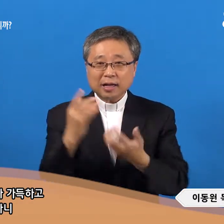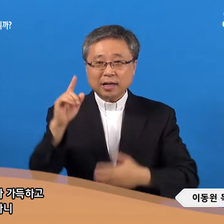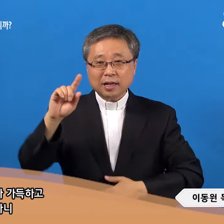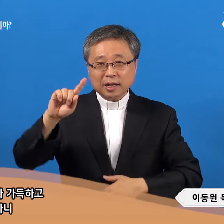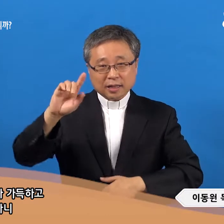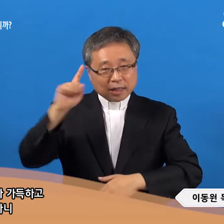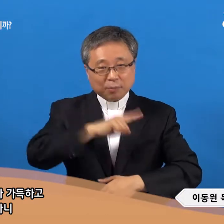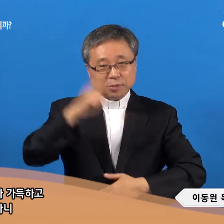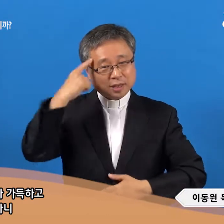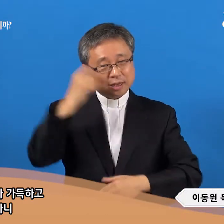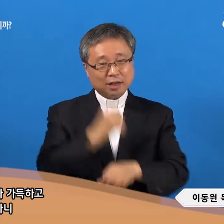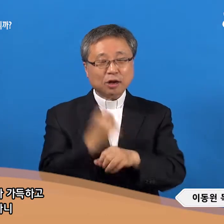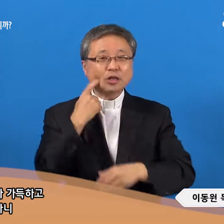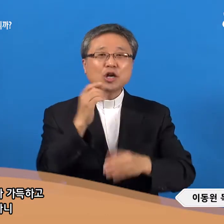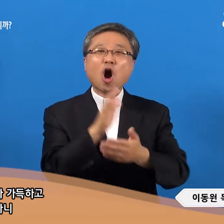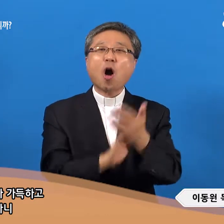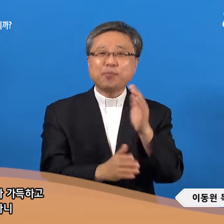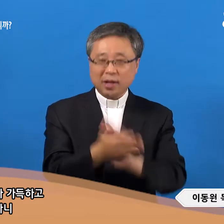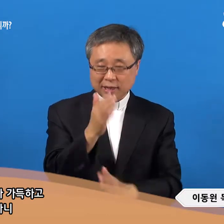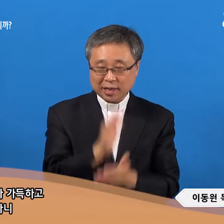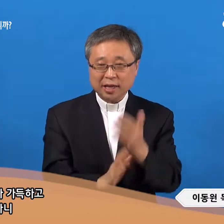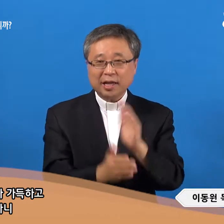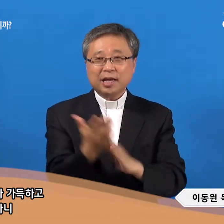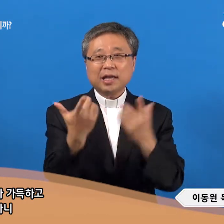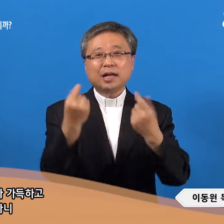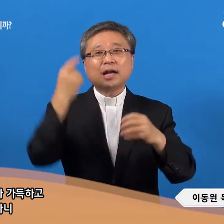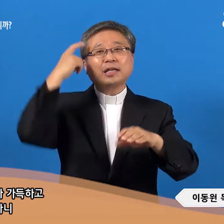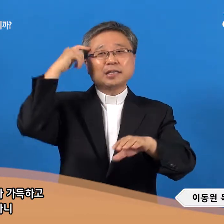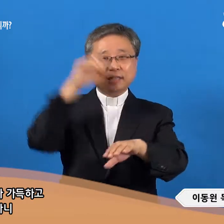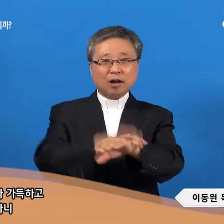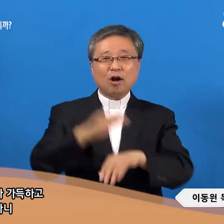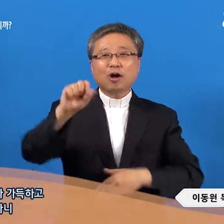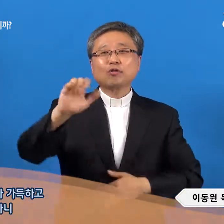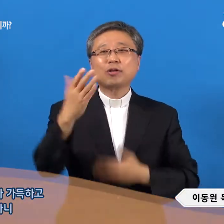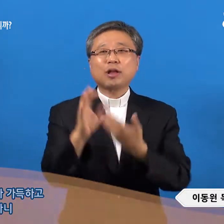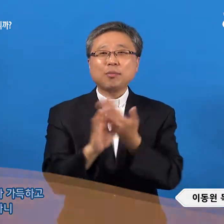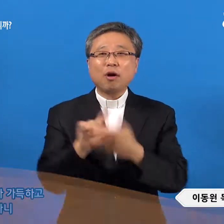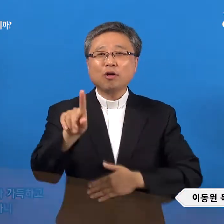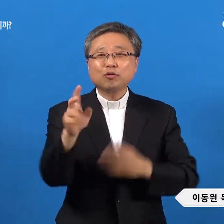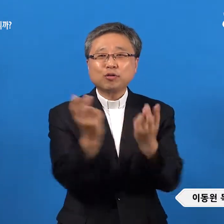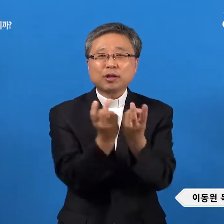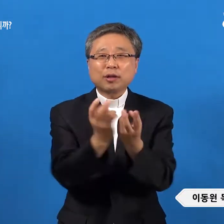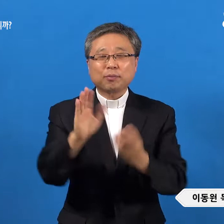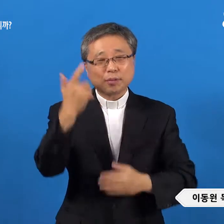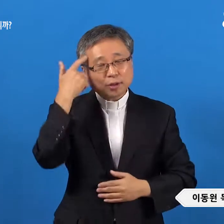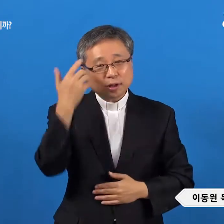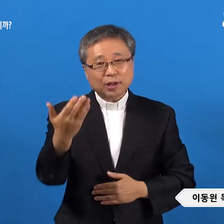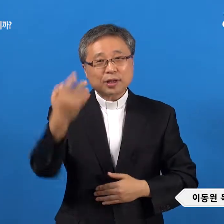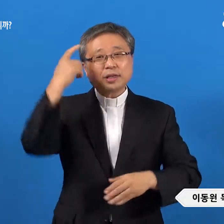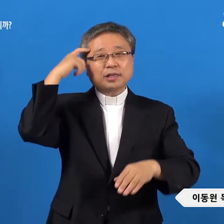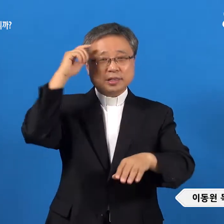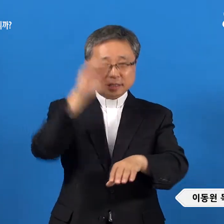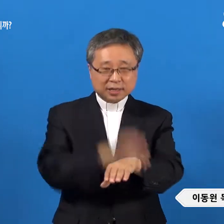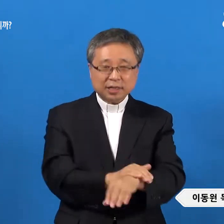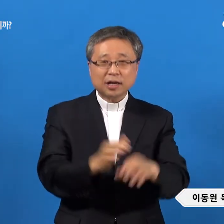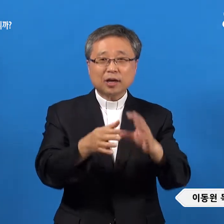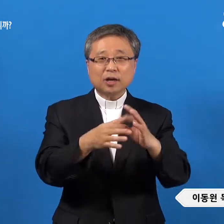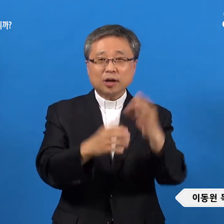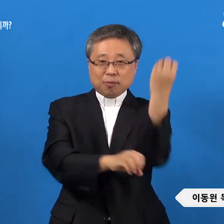없나니. 네, 우리가 이런 지혜를 얻게 된다면 어떻게 될까요? 자, 이 지혜의 본질을